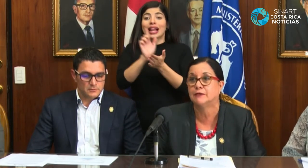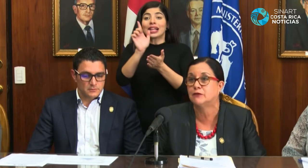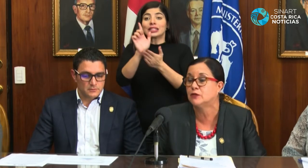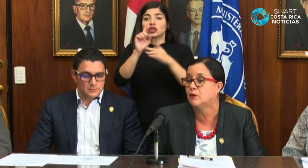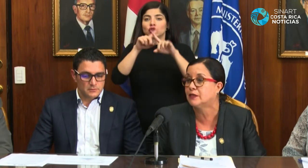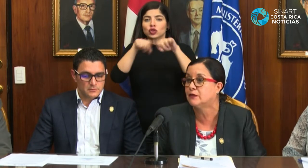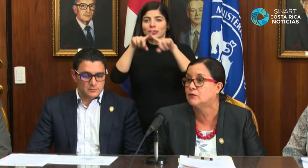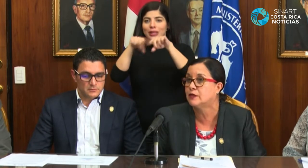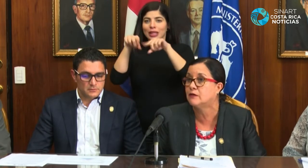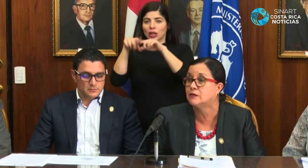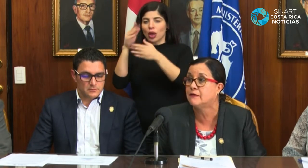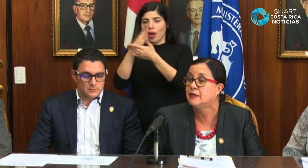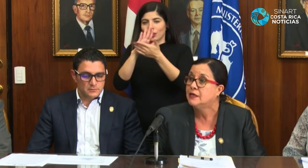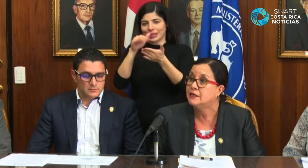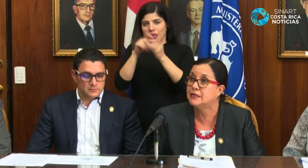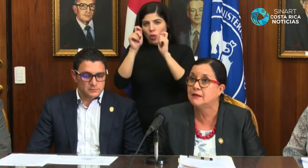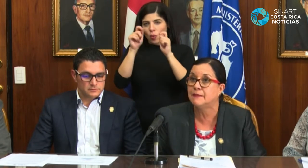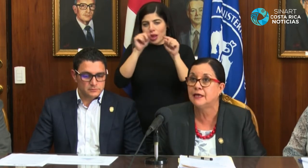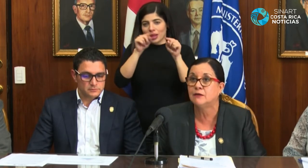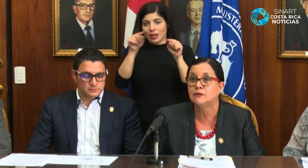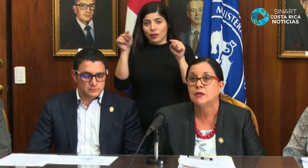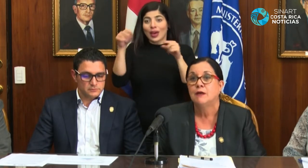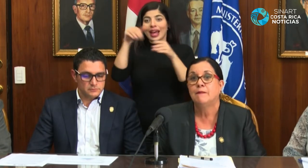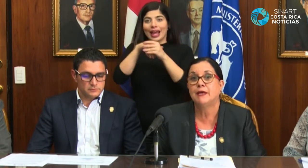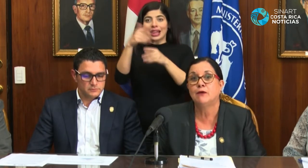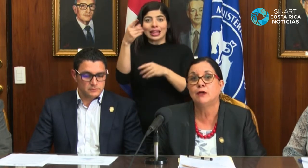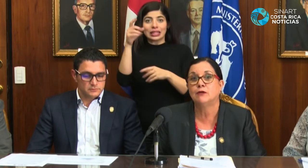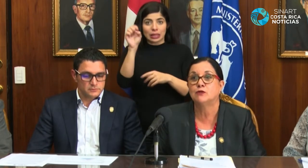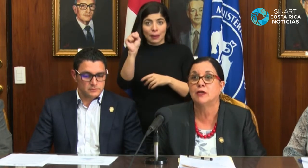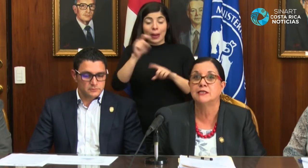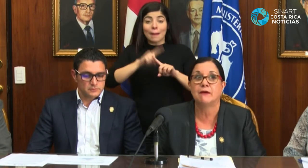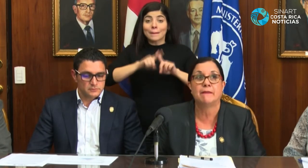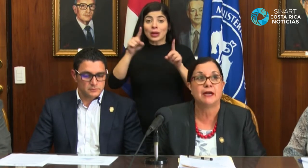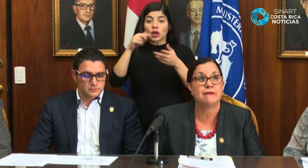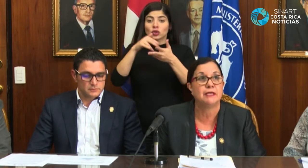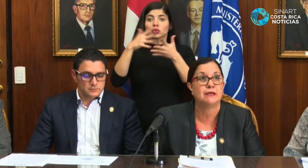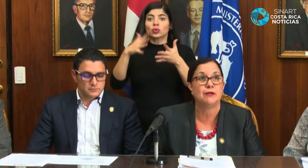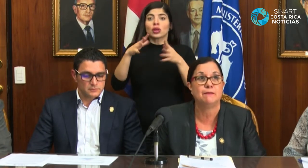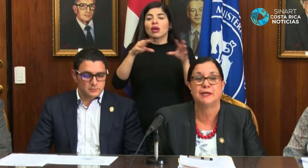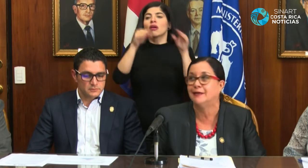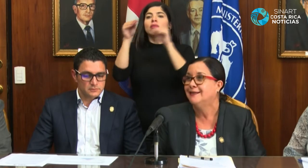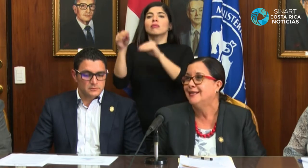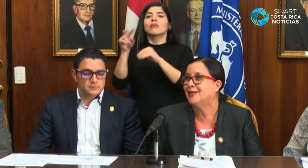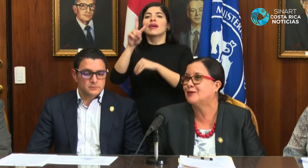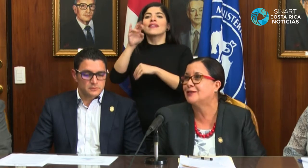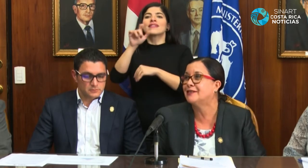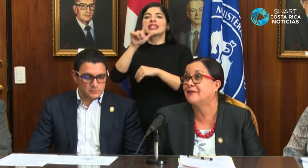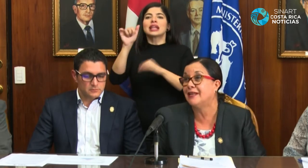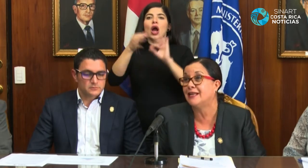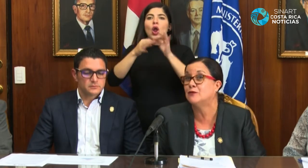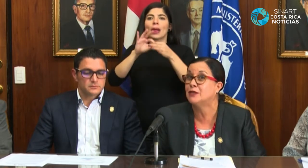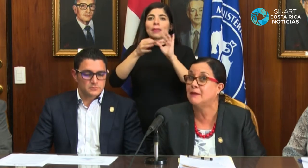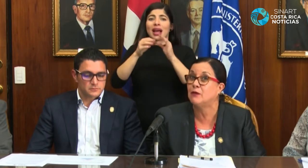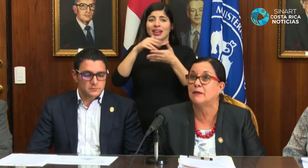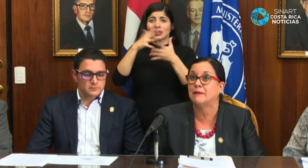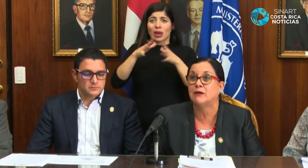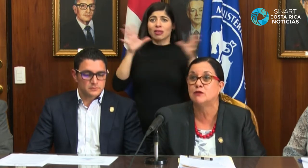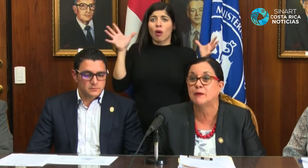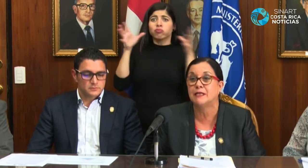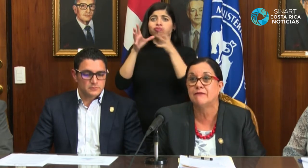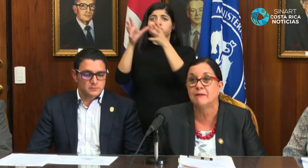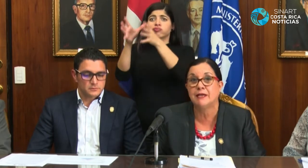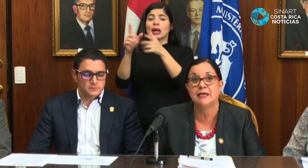en centros educativos, ustedes lo saben, de desamparados, pero los estudiantes se van para la Villa Olímpica. Entonces, en realidad es un llamado